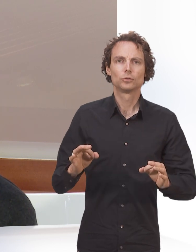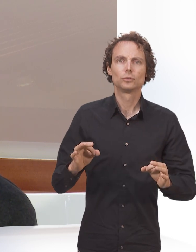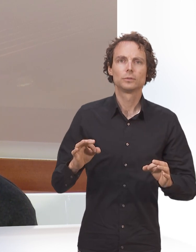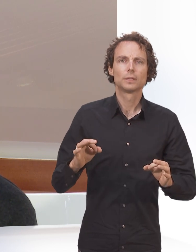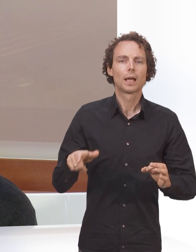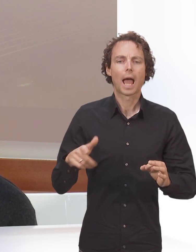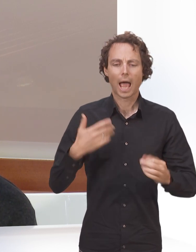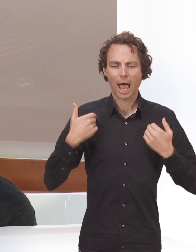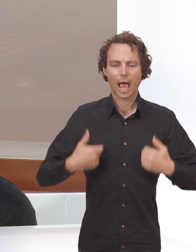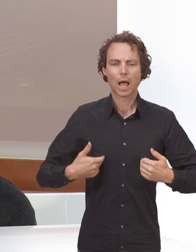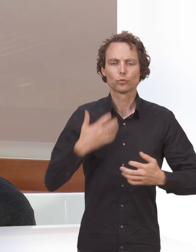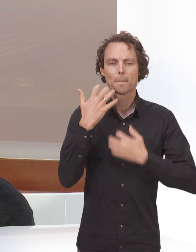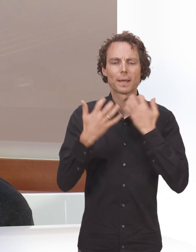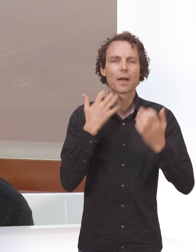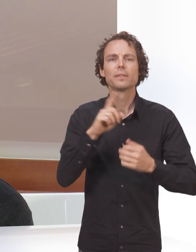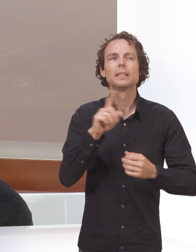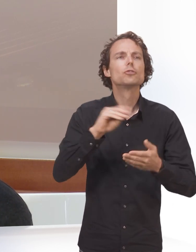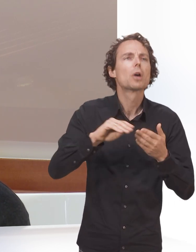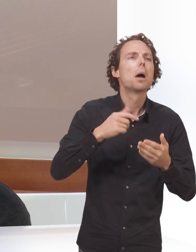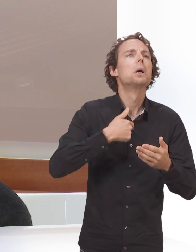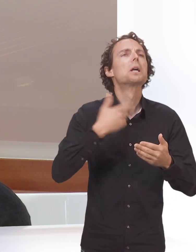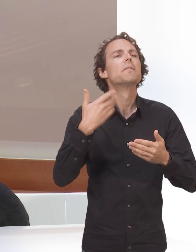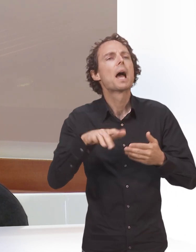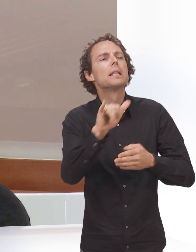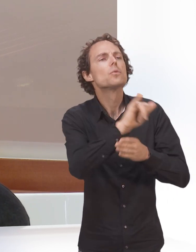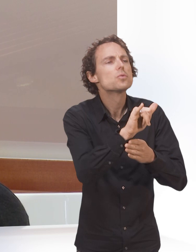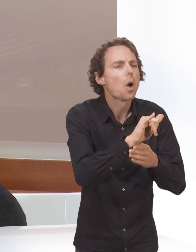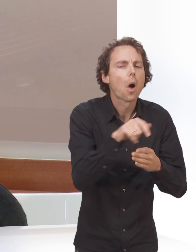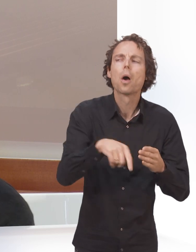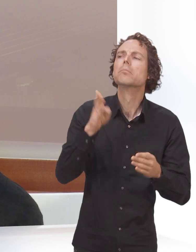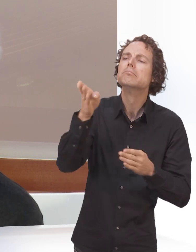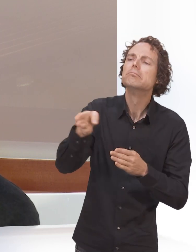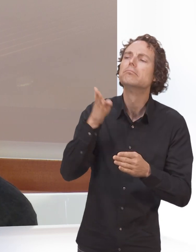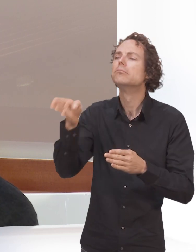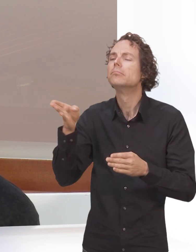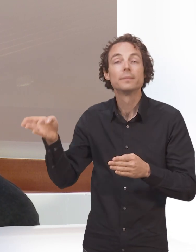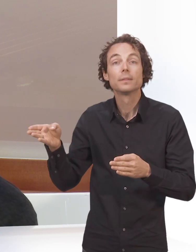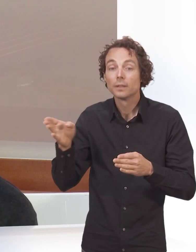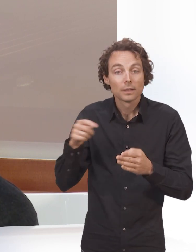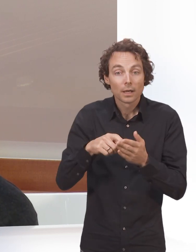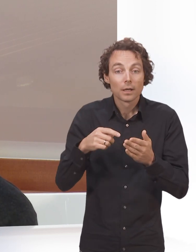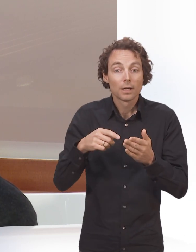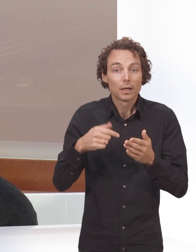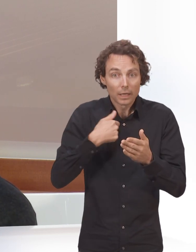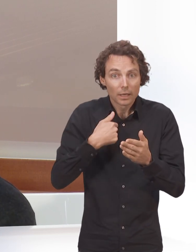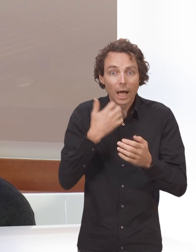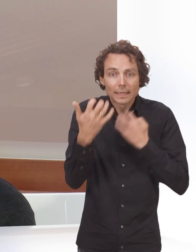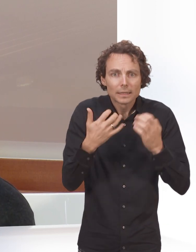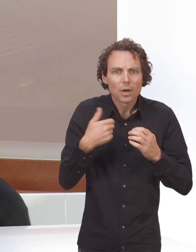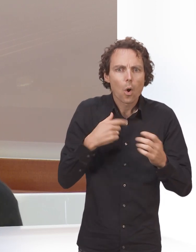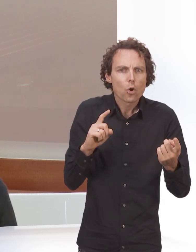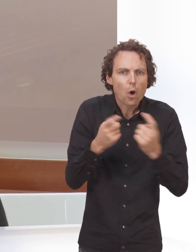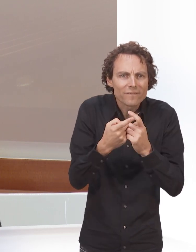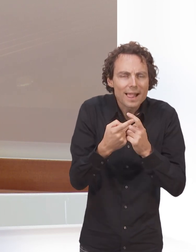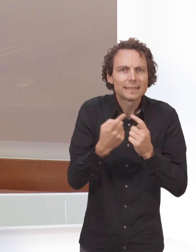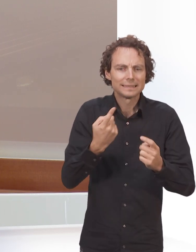ist eine Autobiografie, die nicht schreibt, ich war dann in New York und dann da und dann da und da, sondern da, was für Konflikte, was habe ich mitgemacht